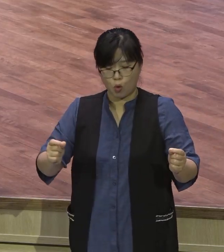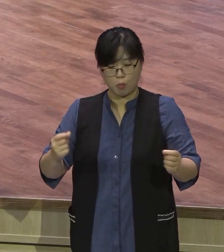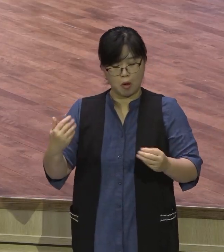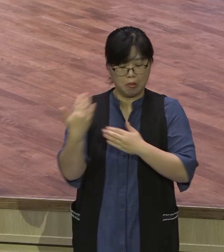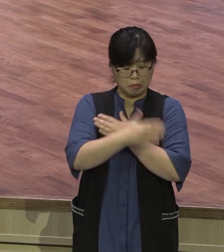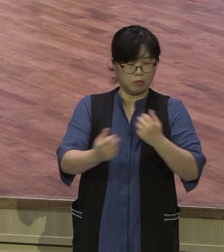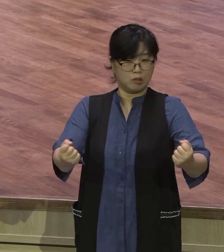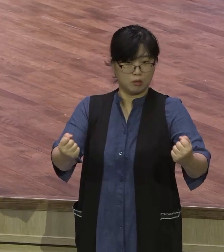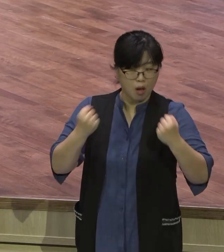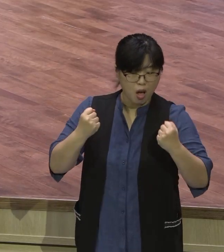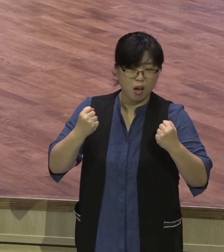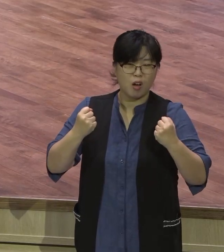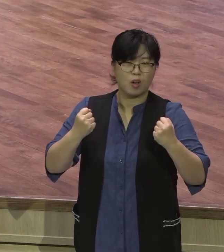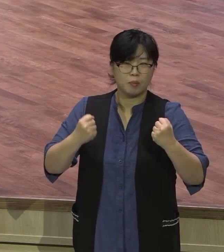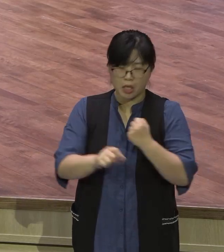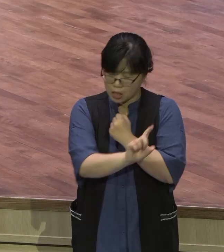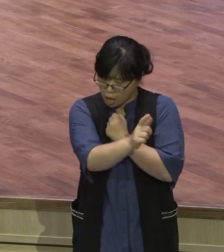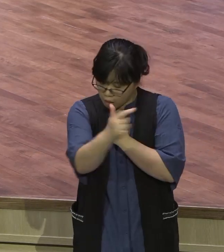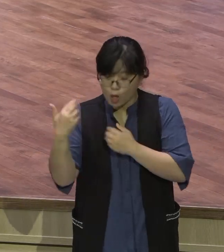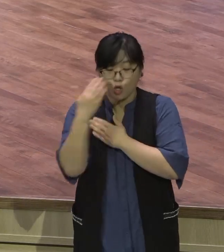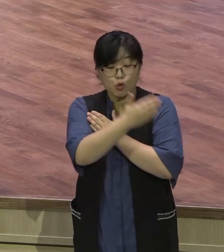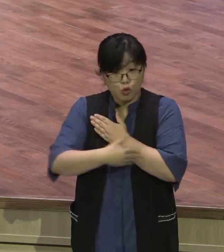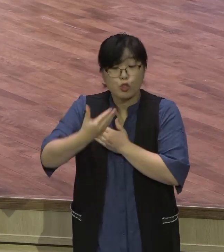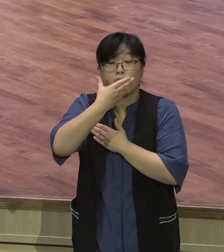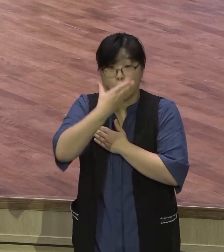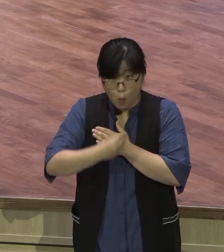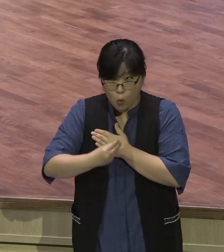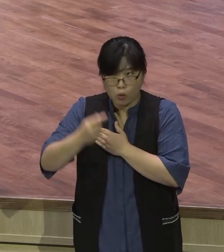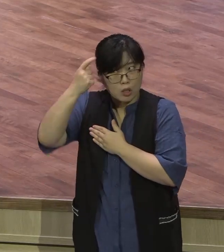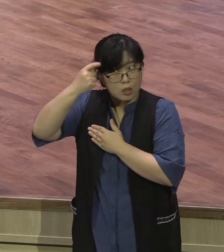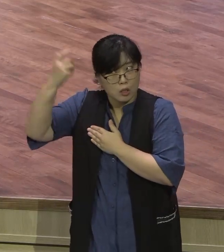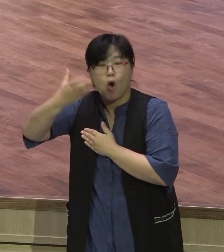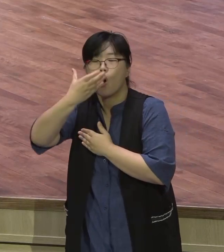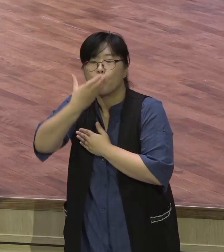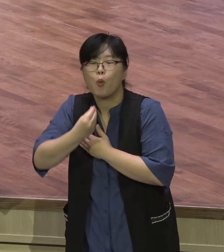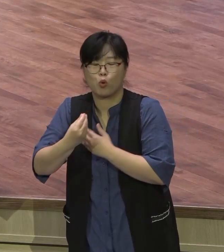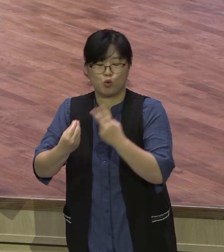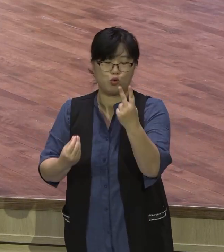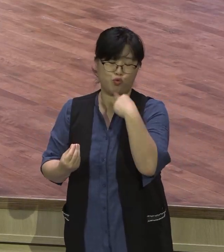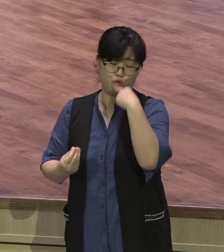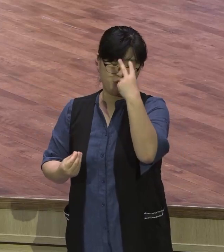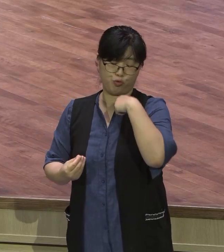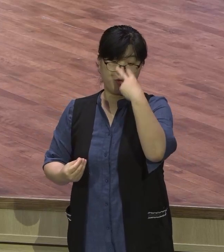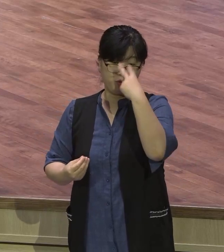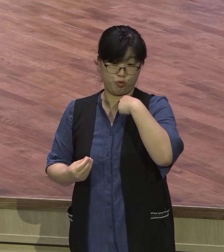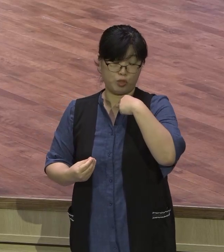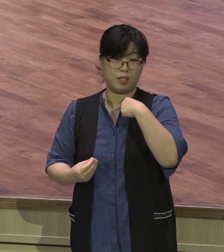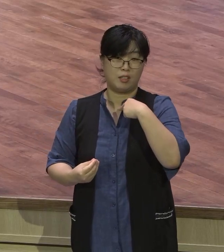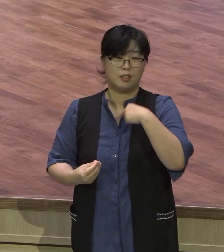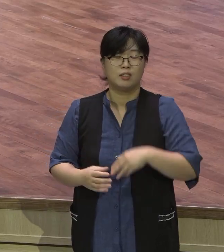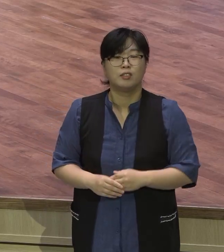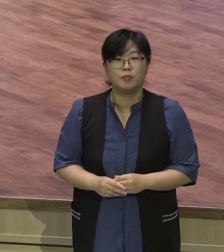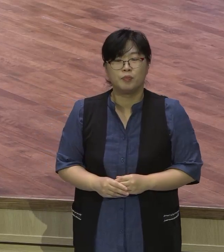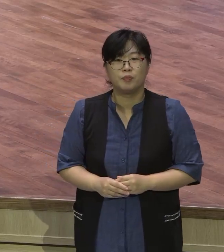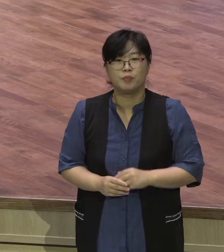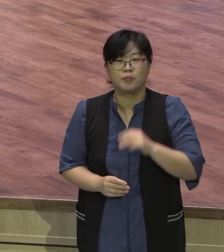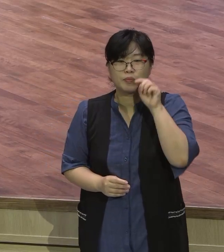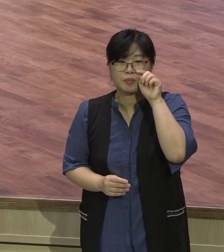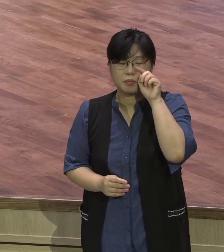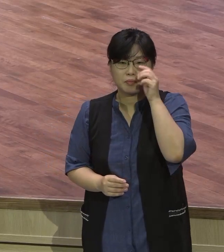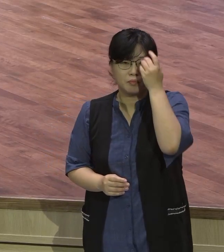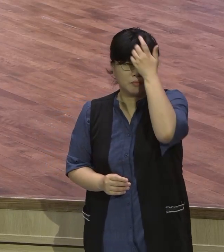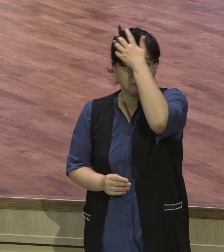포함되어 있다. 영혼과 육신과 범사가 잘되는 전인적인 복이 다 들어있어요. 그런데 이렇게